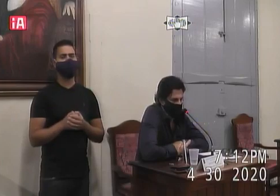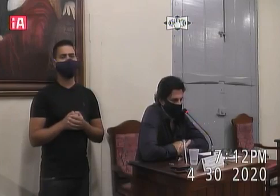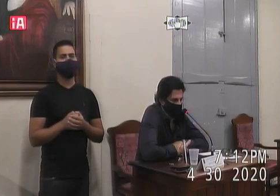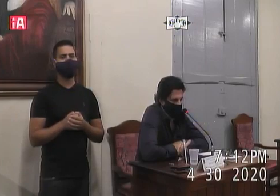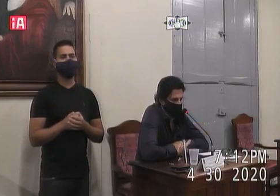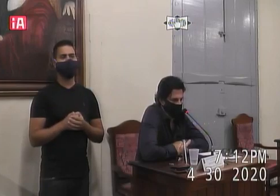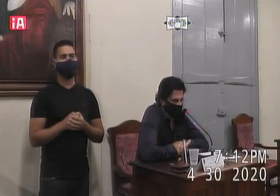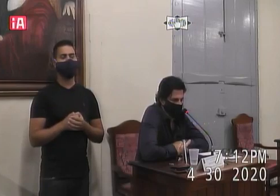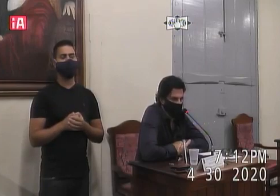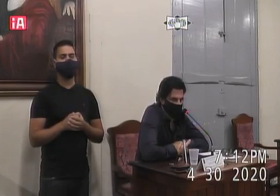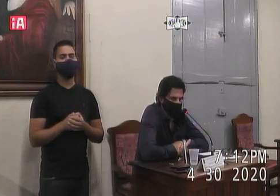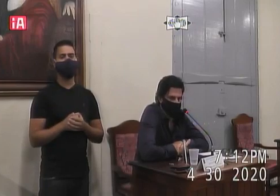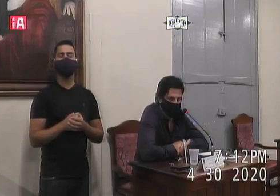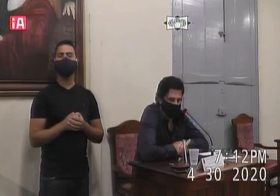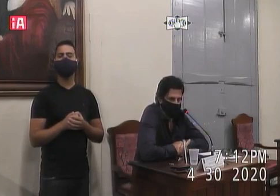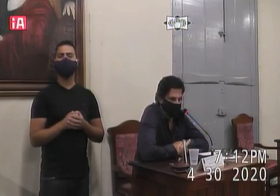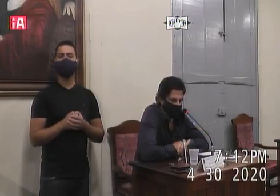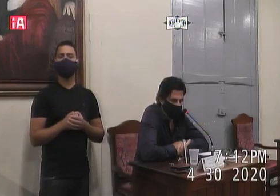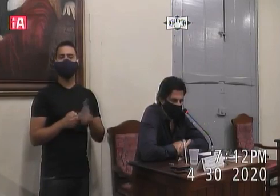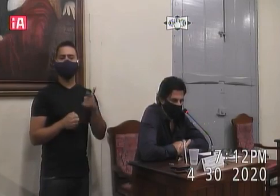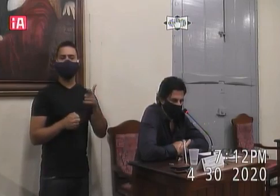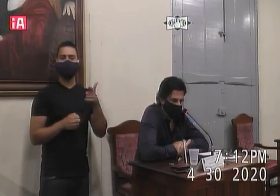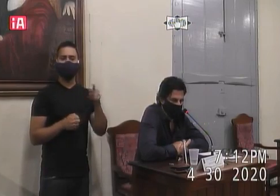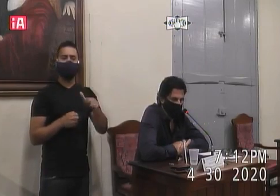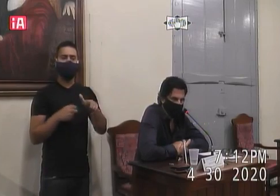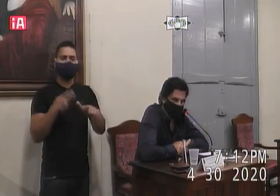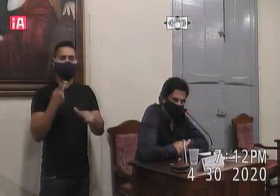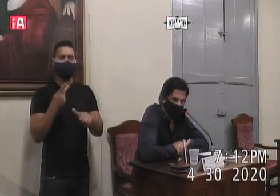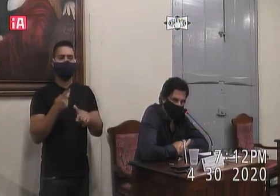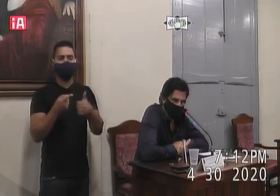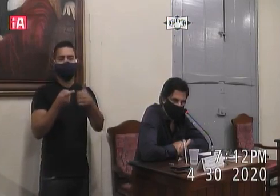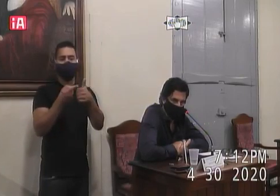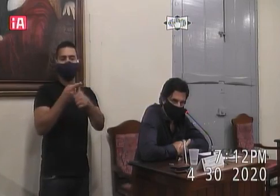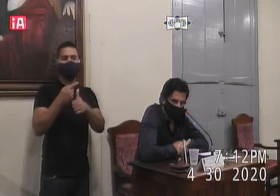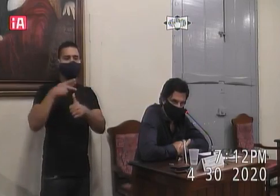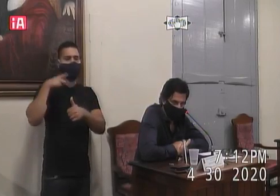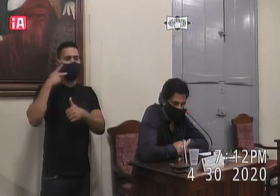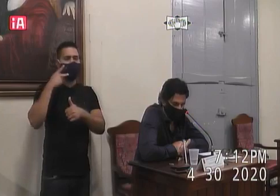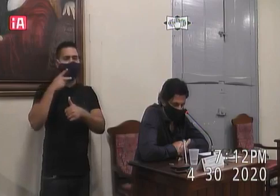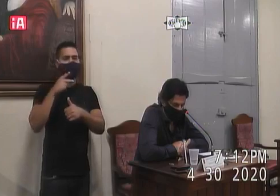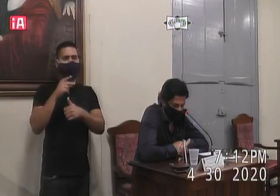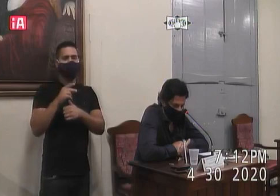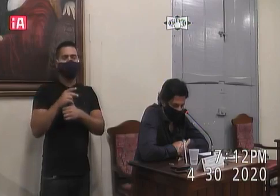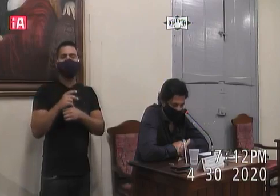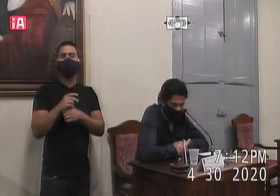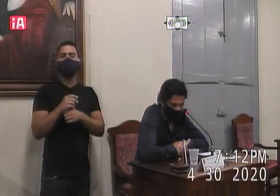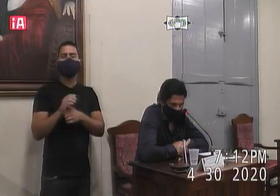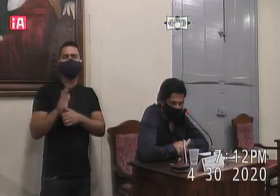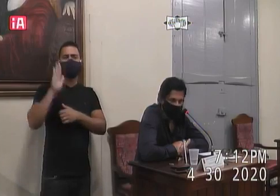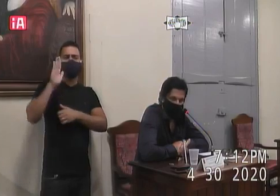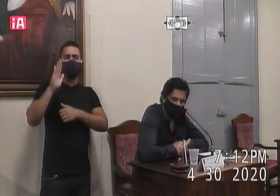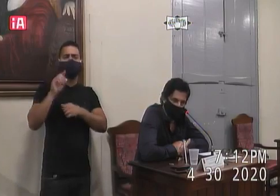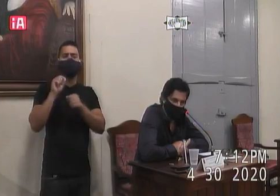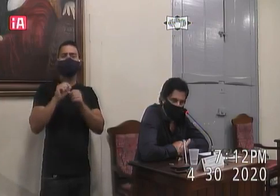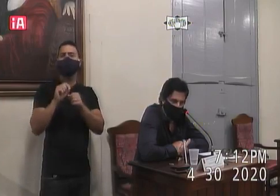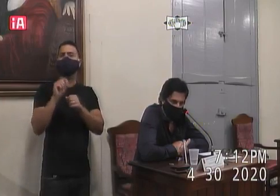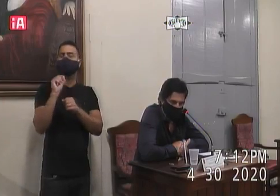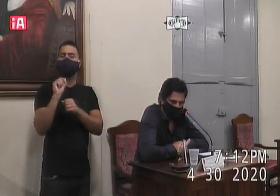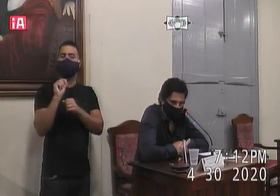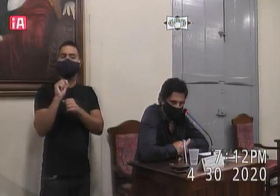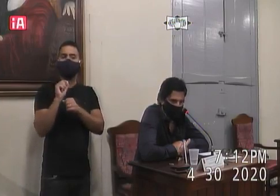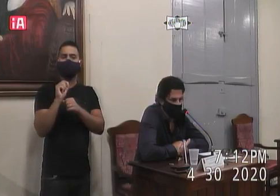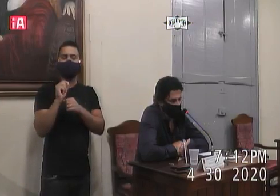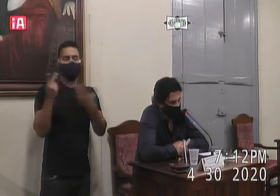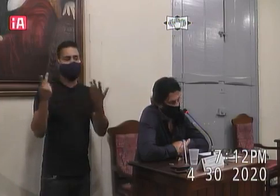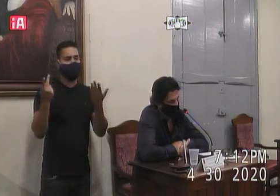em que venho mais uma vez aqui. Fui o primeiro vereador a levantar essa bandeira de que está